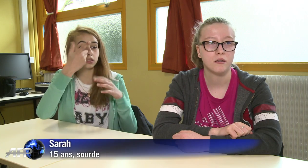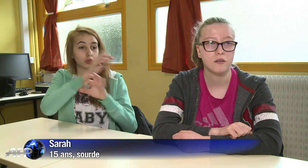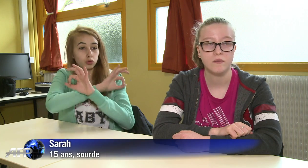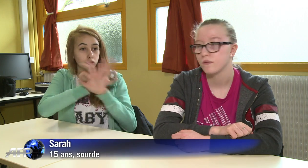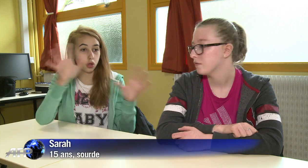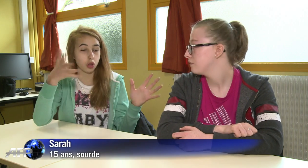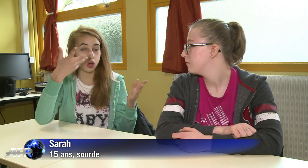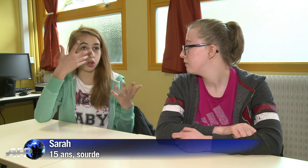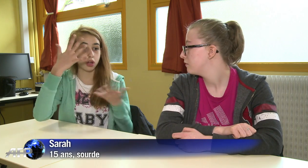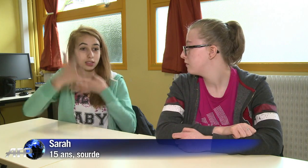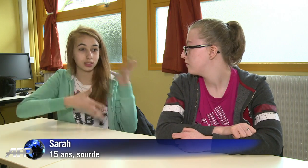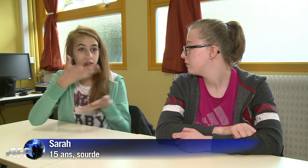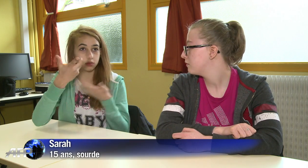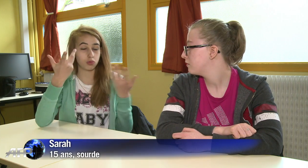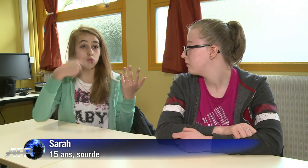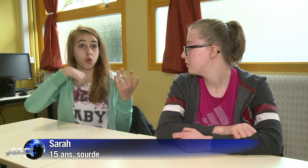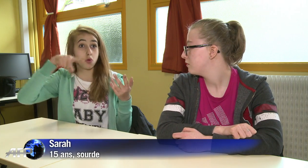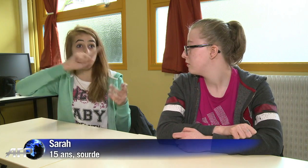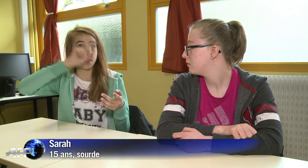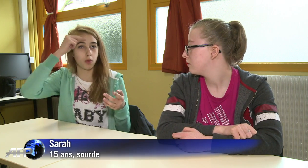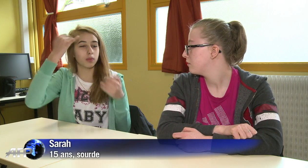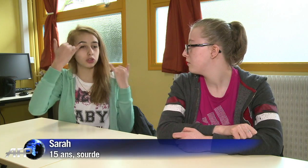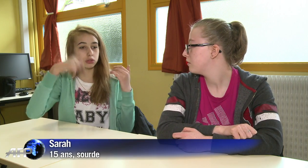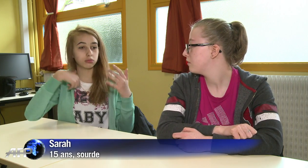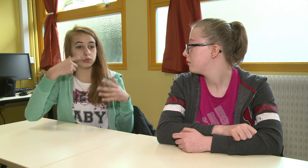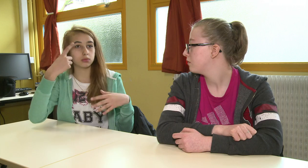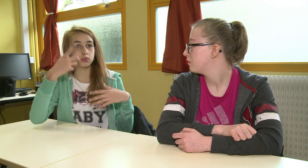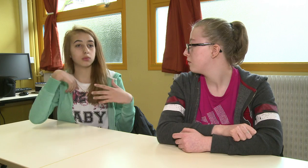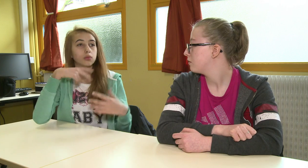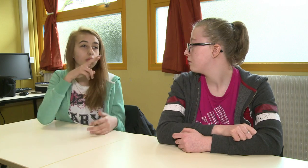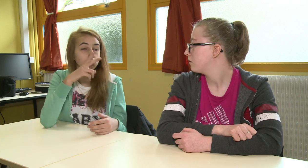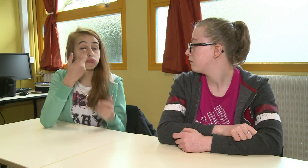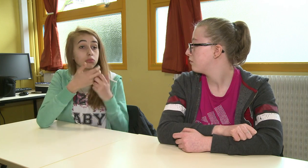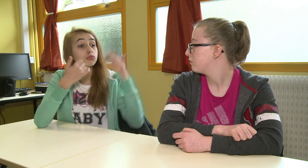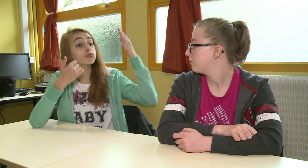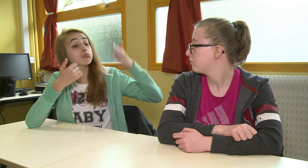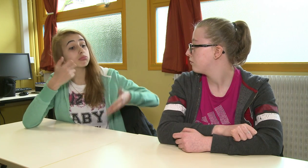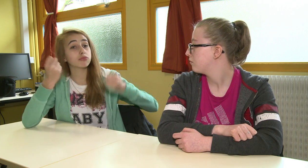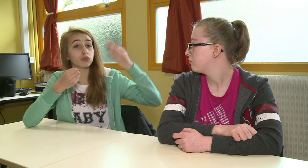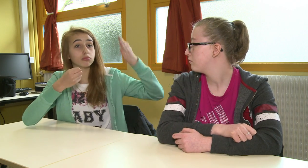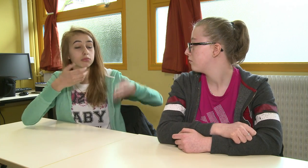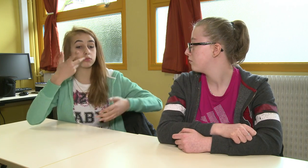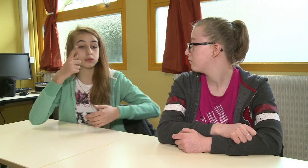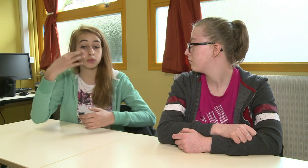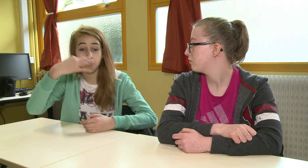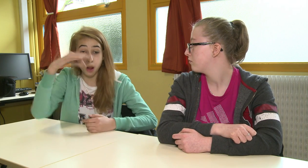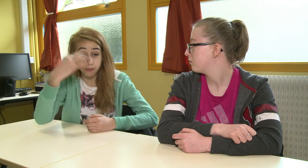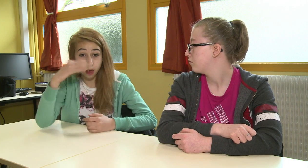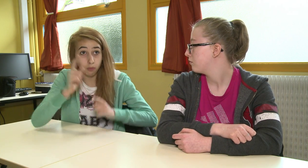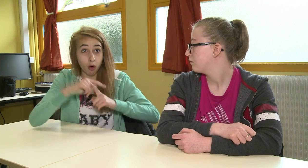S'il n'y a personne qui connaît la langue des signes, on ne va pas comprendre. Par exemple, un gendarme va nous arrêter quand on conduit, il va parler à toute vitesse, on va dire